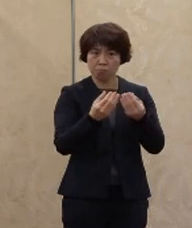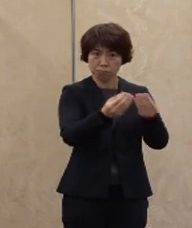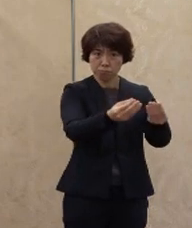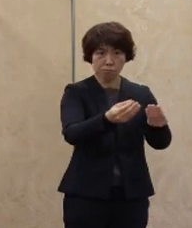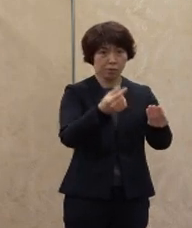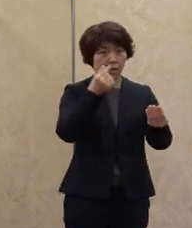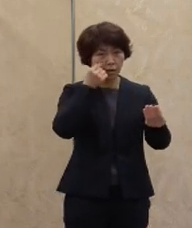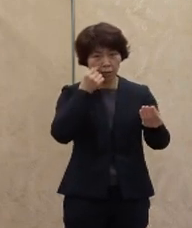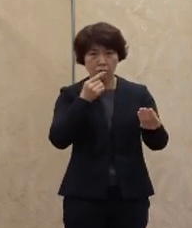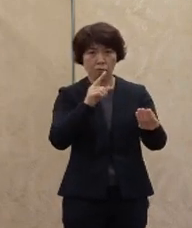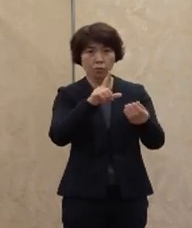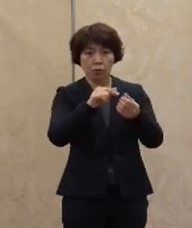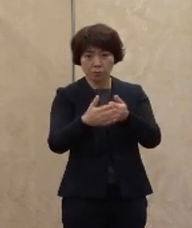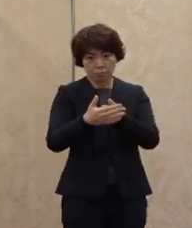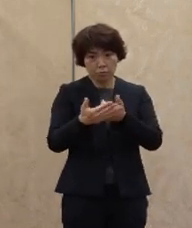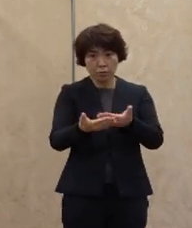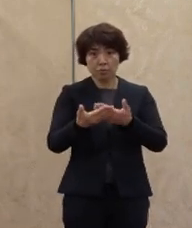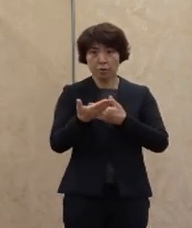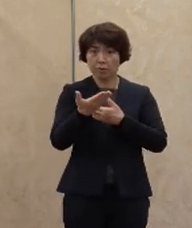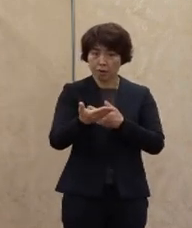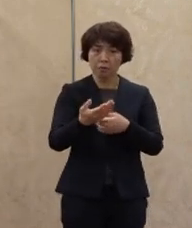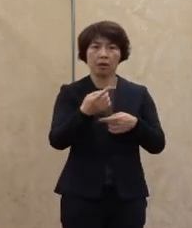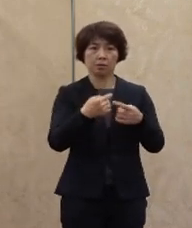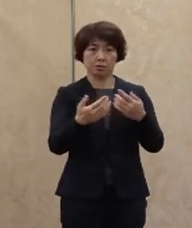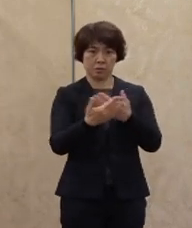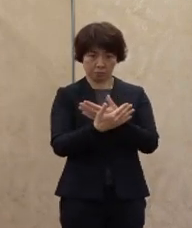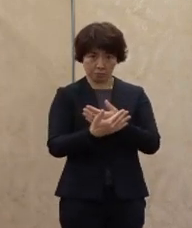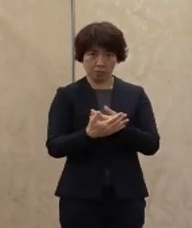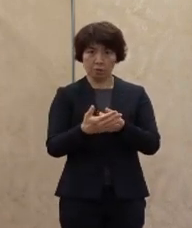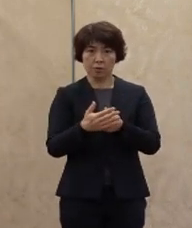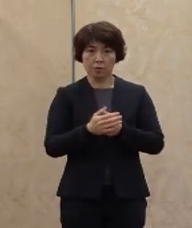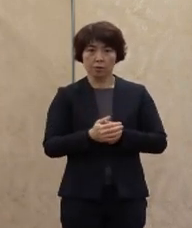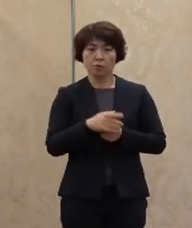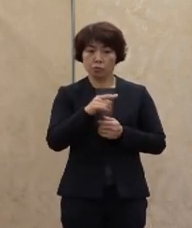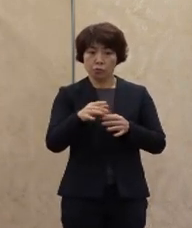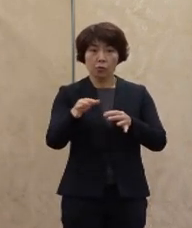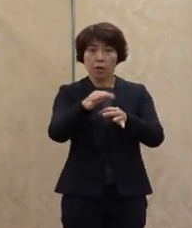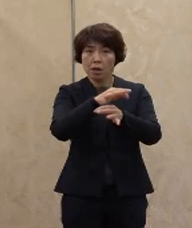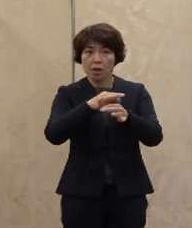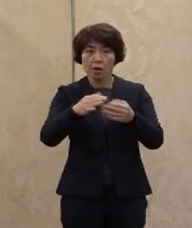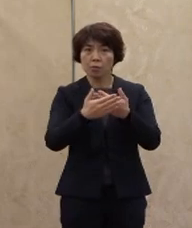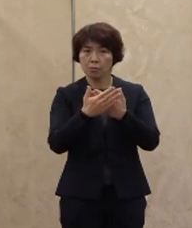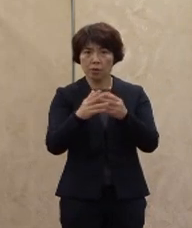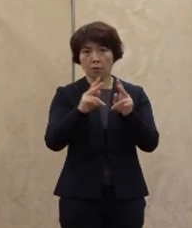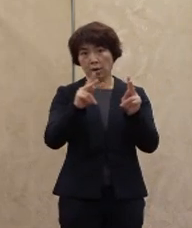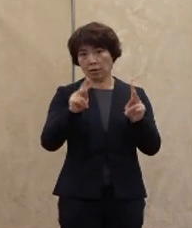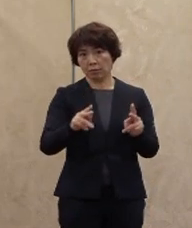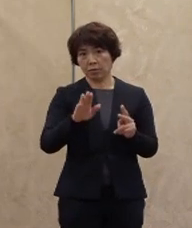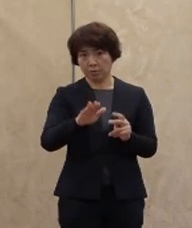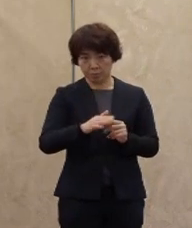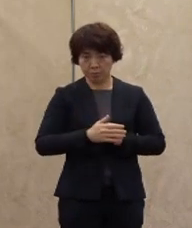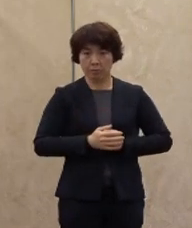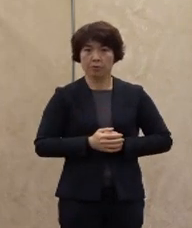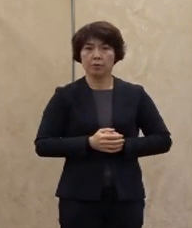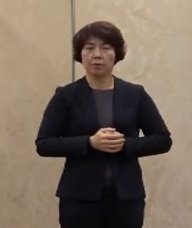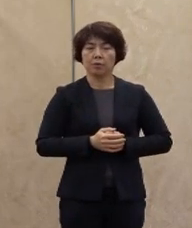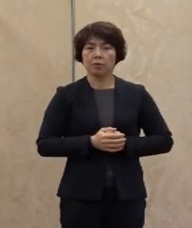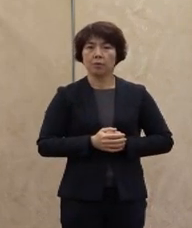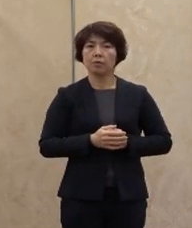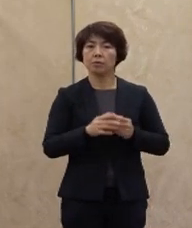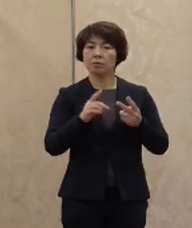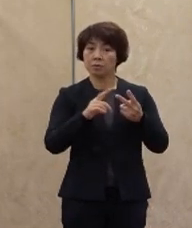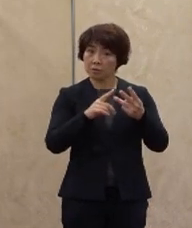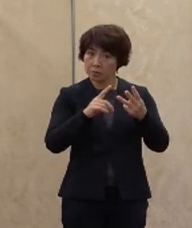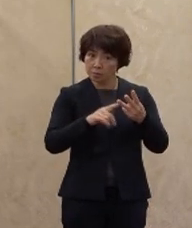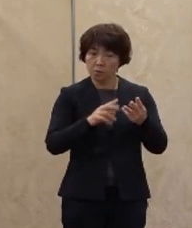それはやっぱりそうならないわけです。その営業上の課題は当然あるし、で、それからやっぱりお医者